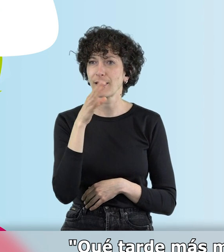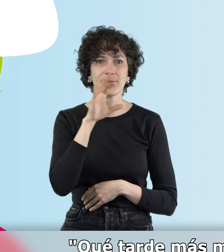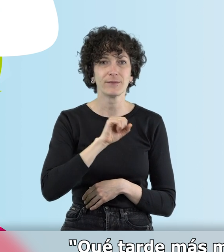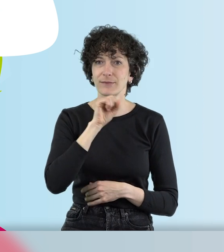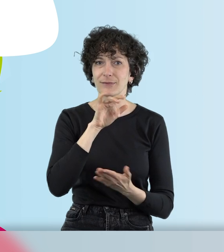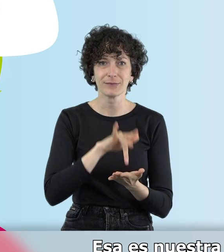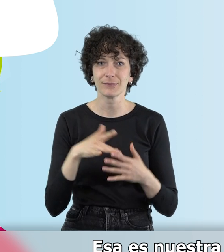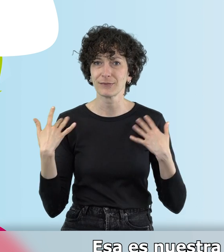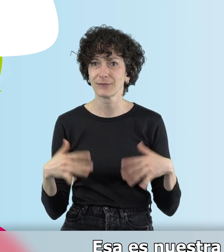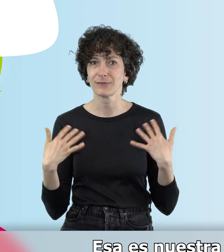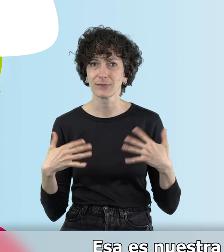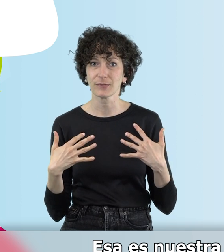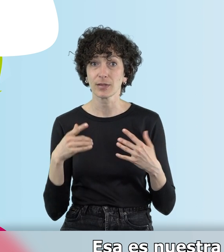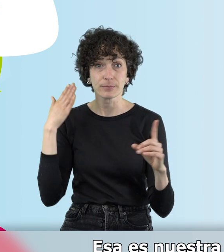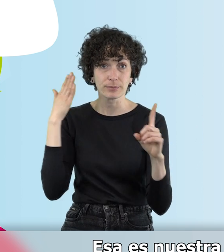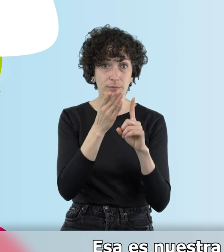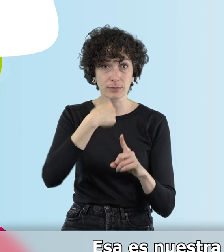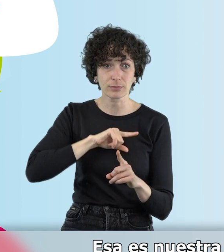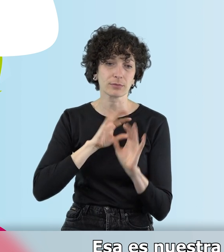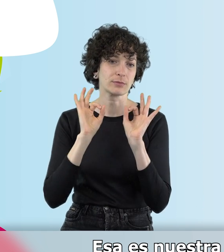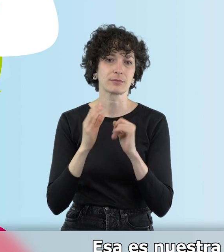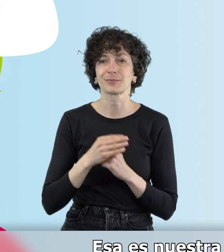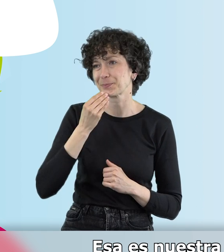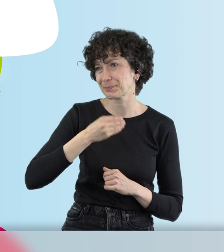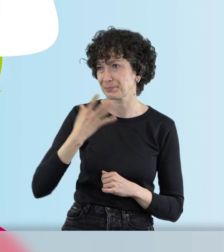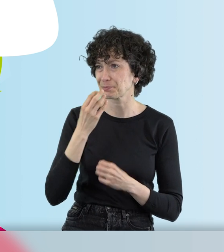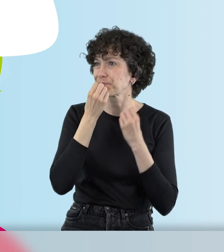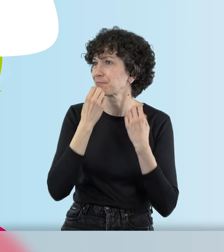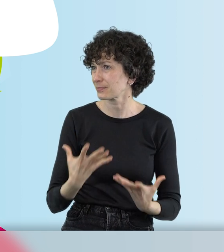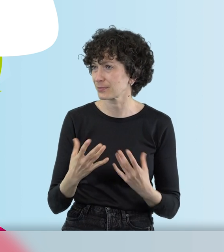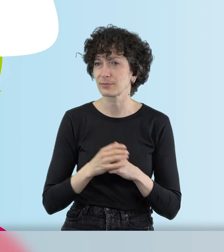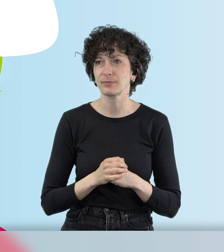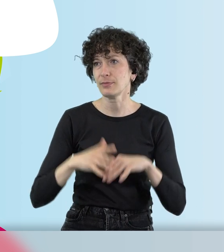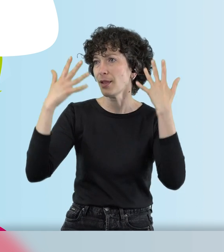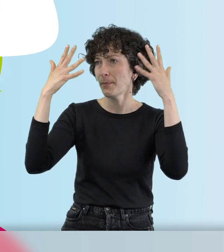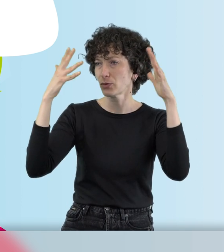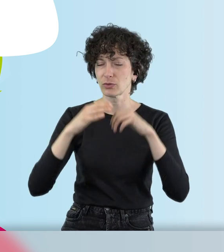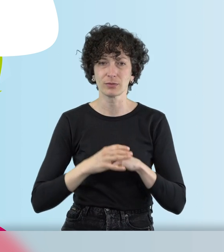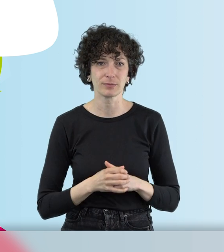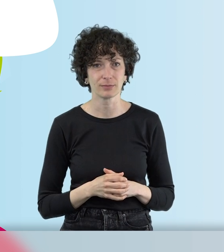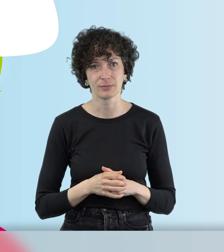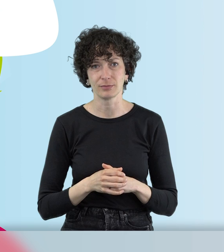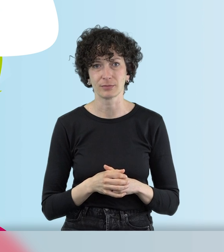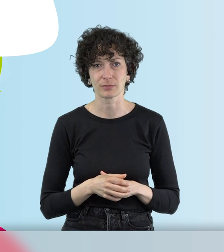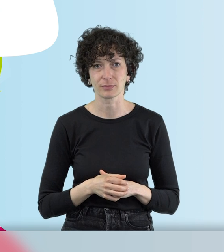maravilloso me estáis dando! Entonces eso es nuestra misión. Ah, estupendo, muy bien. Ajá. Aplausos.